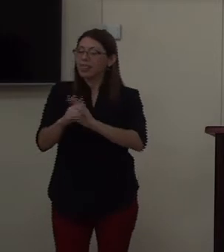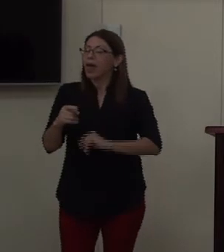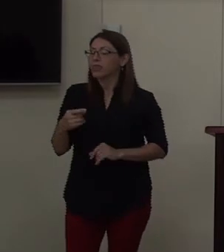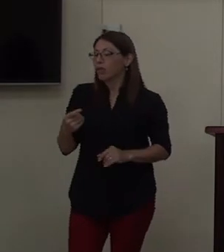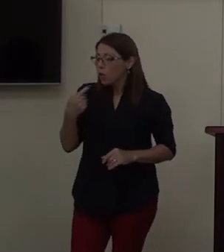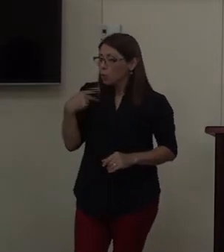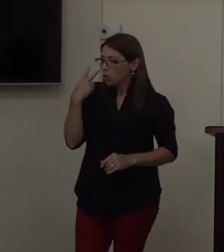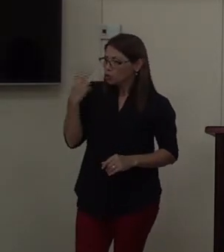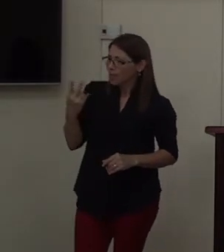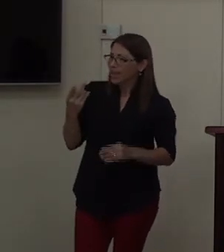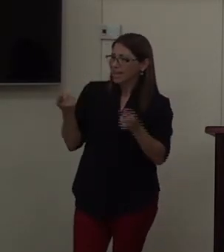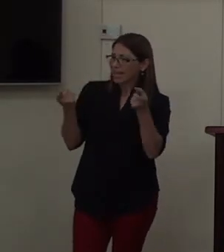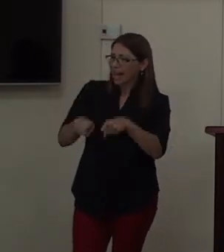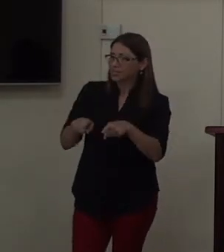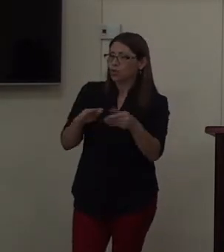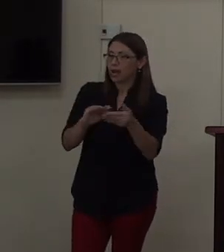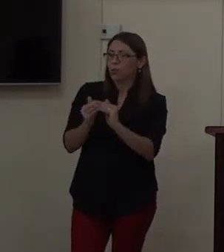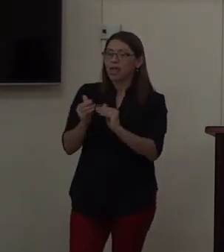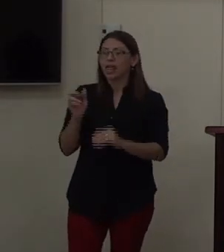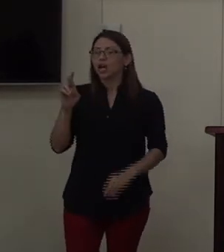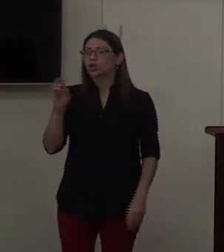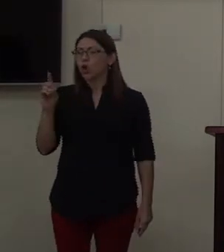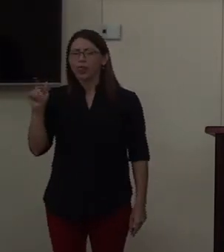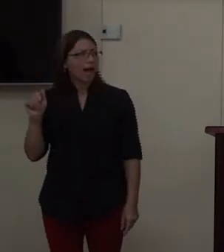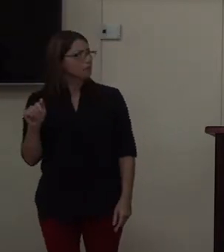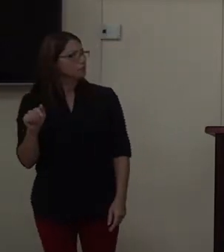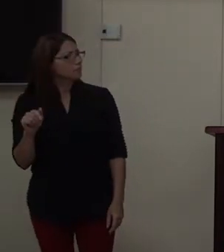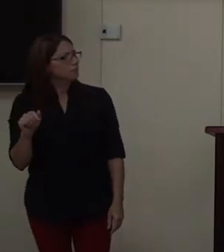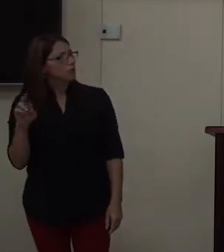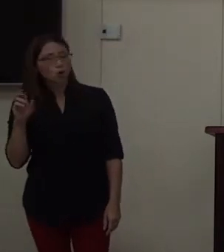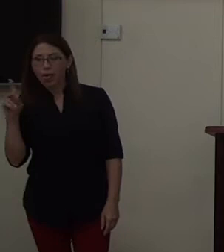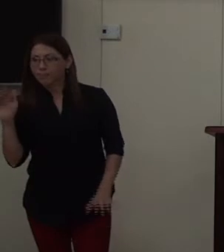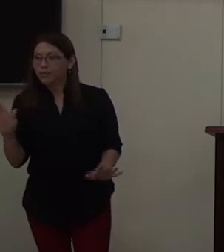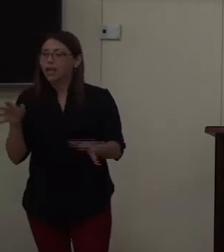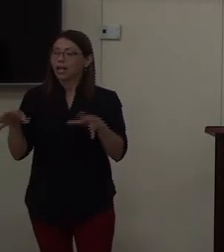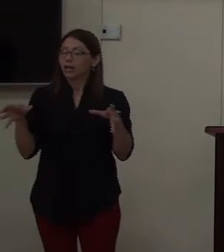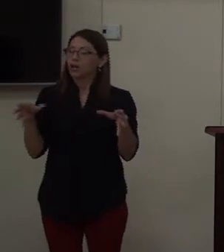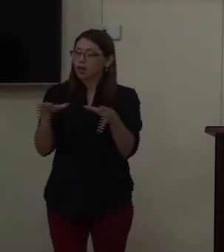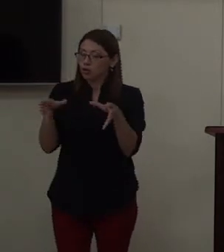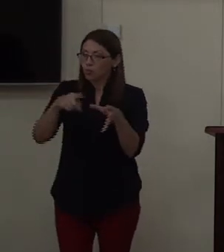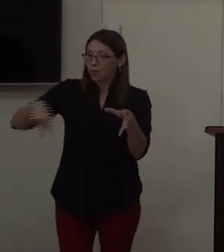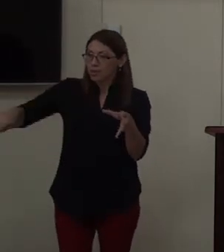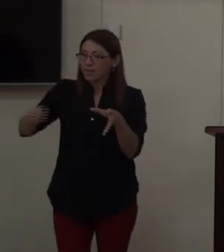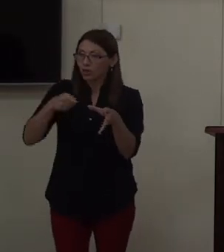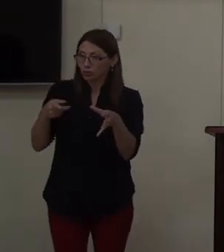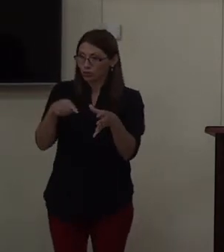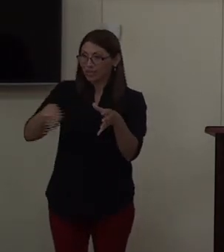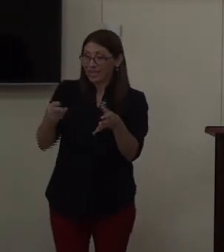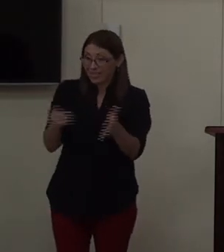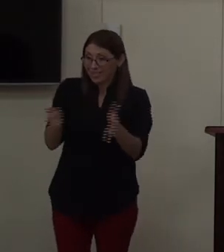caso claramente de la comunidad de Brolan. Los movimientos de revitalización lingüística en Brolan, si uno los mira con